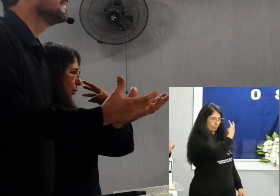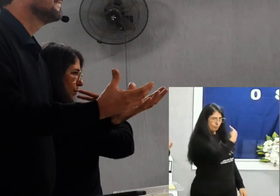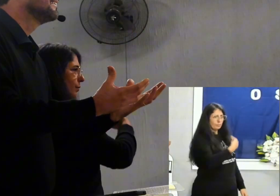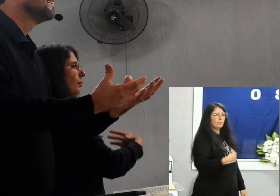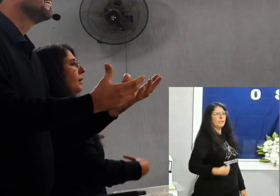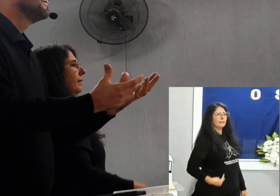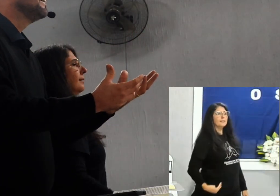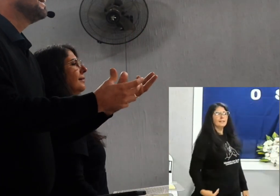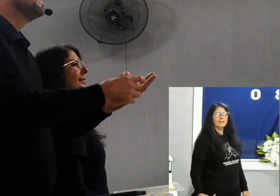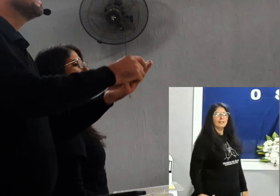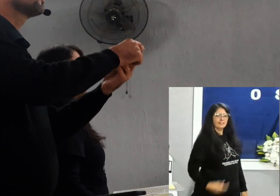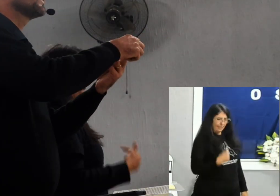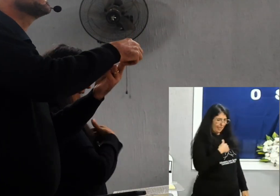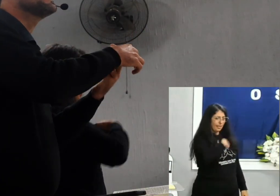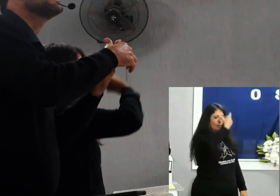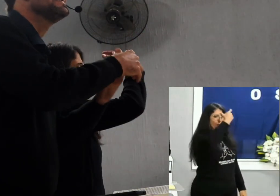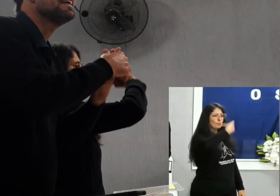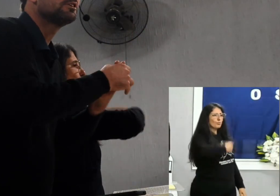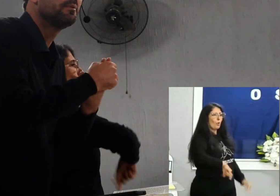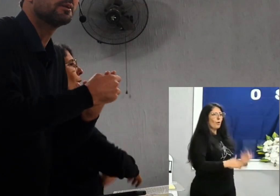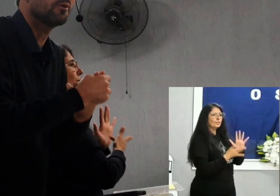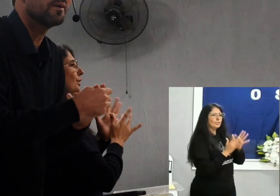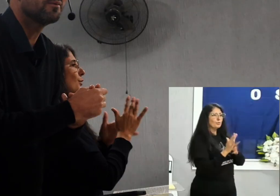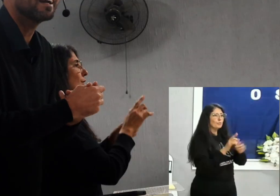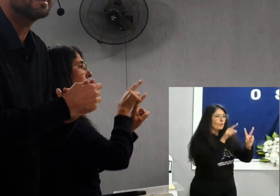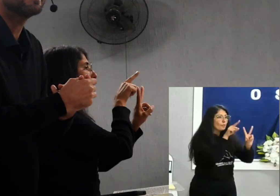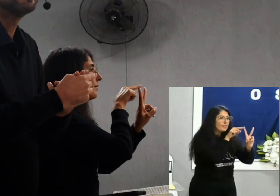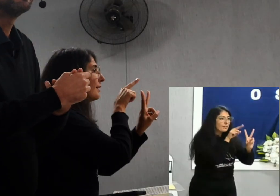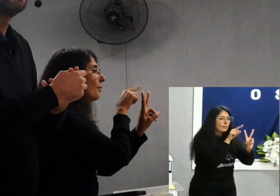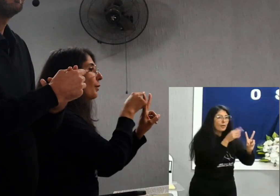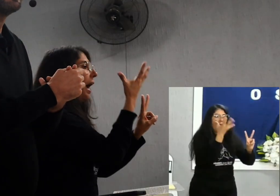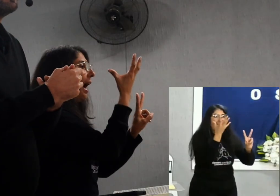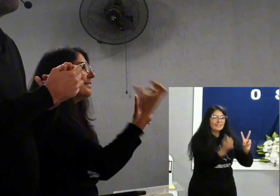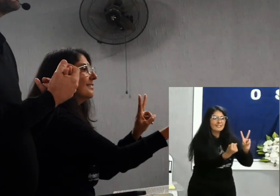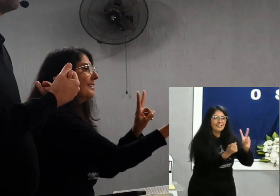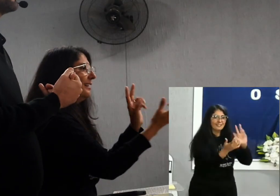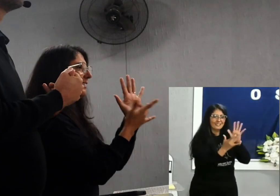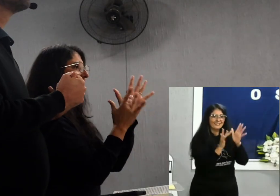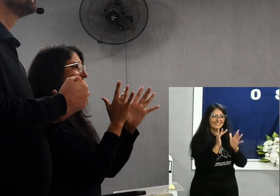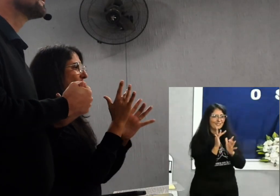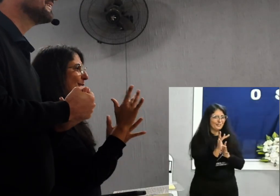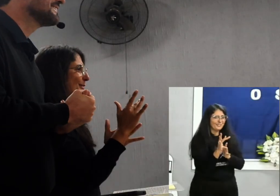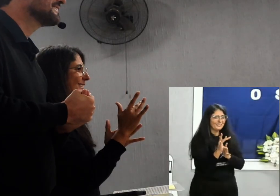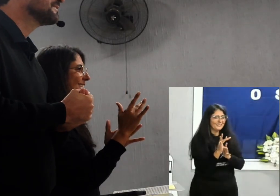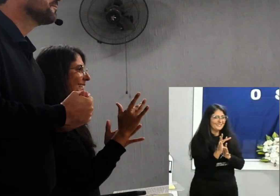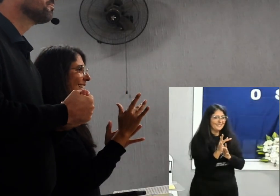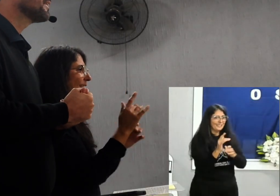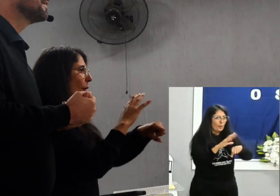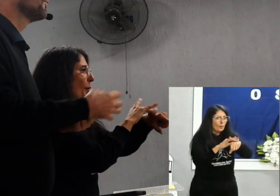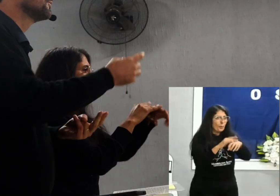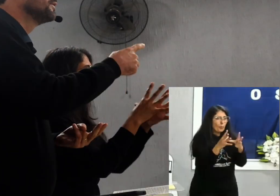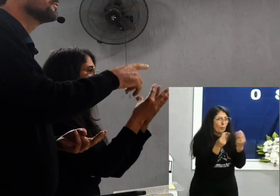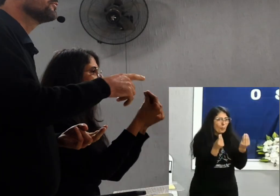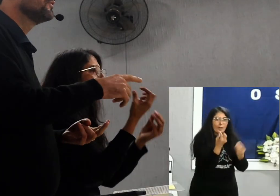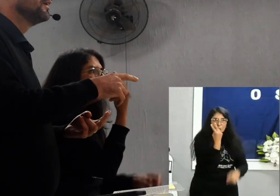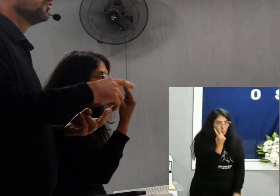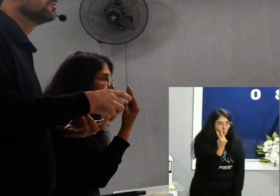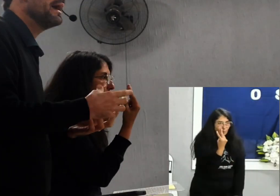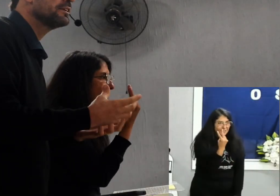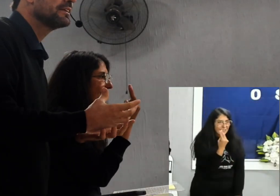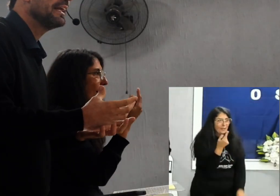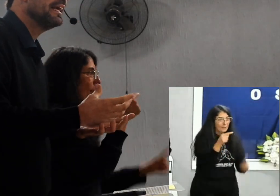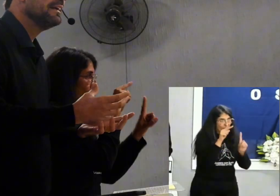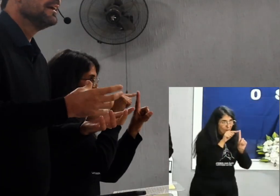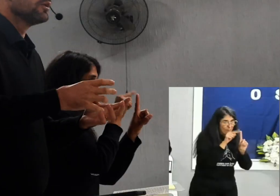crê. E ali a sua cegueira espiritual é curada. Aquele rapaz é curado 2 vezes. Enquanto isso,